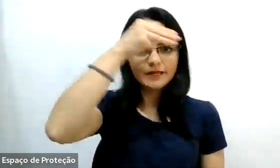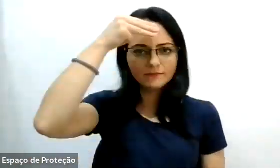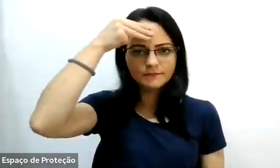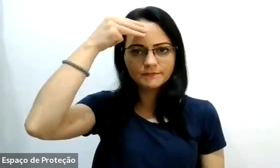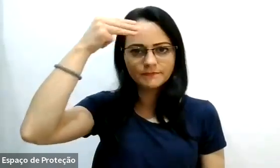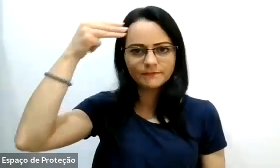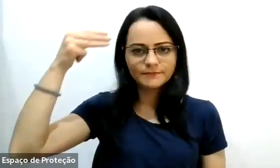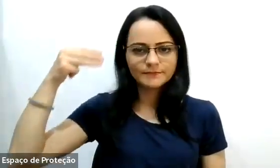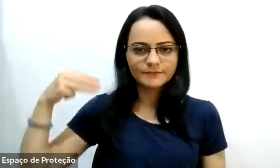Maria,